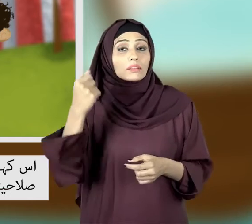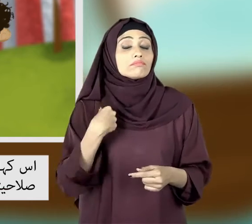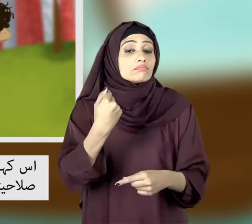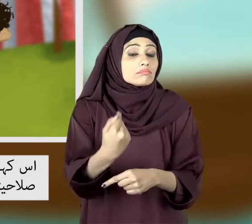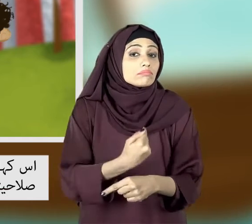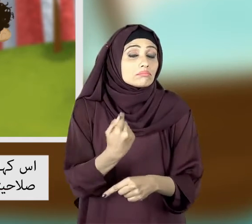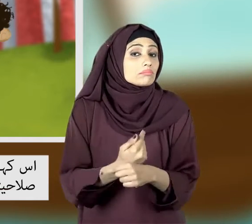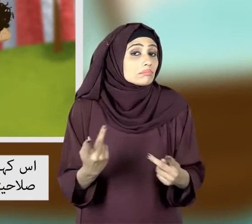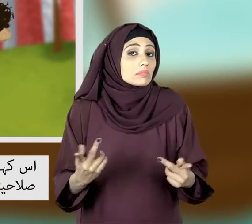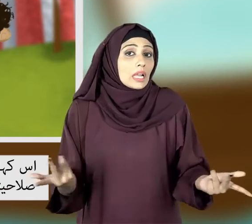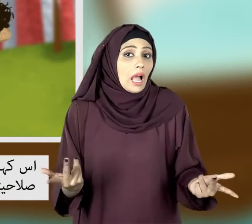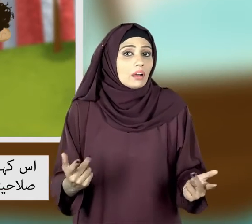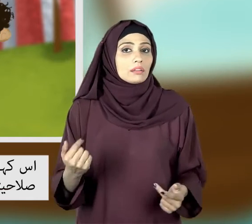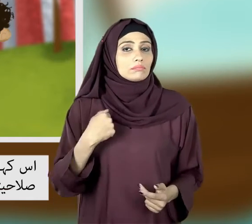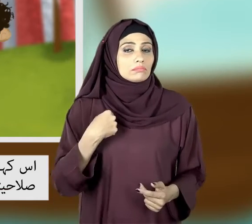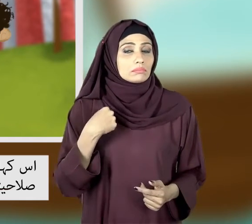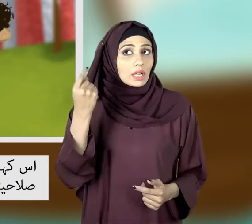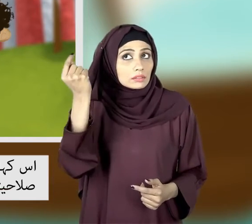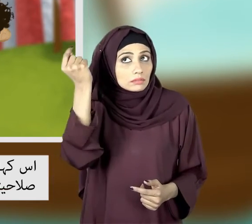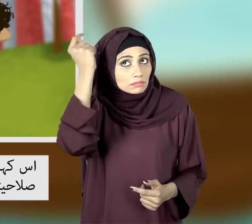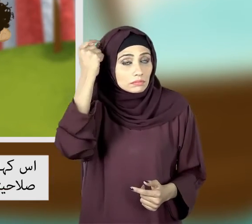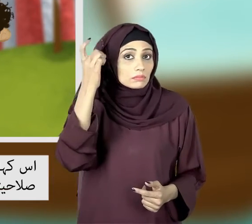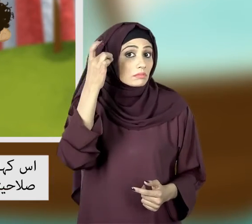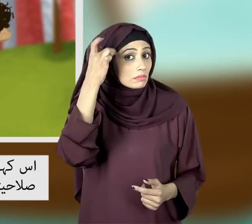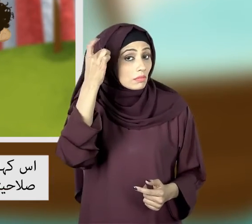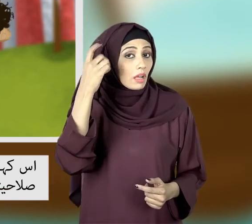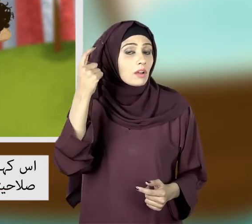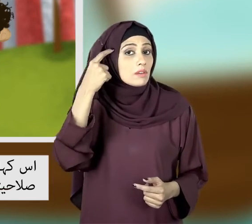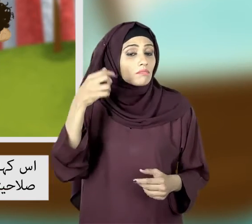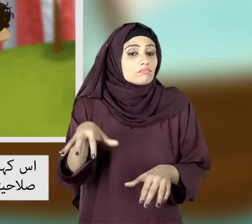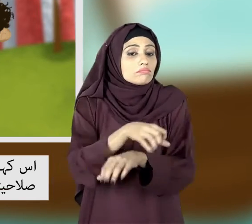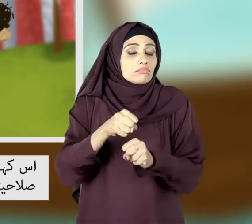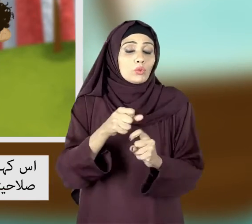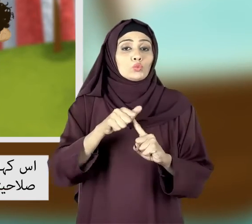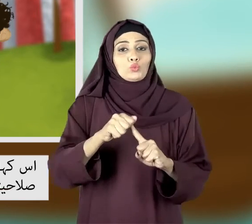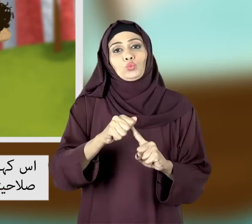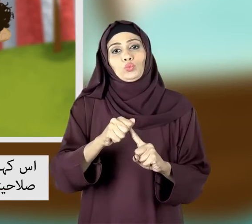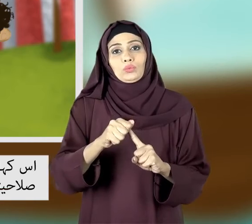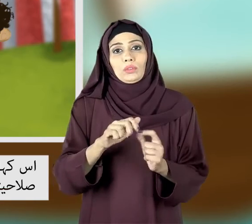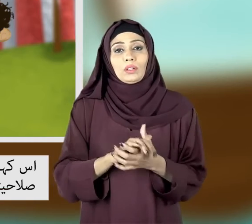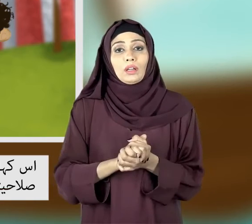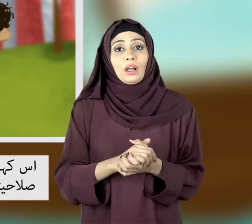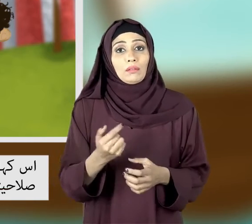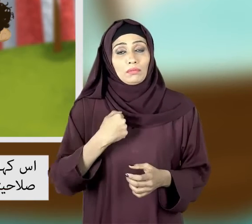اس کہانی سے یہ سبق ملتا ہے کہ ہمیں اپنی ذہنی صلاحیتوں پر اعتماد کرنا چاہیے